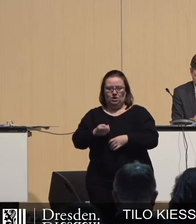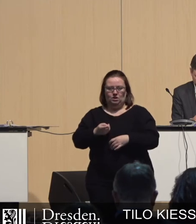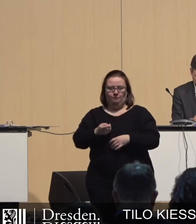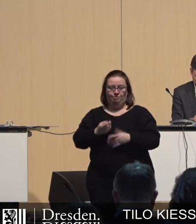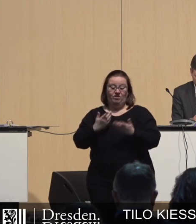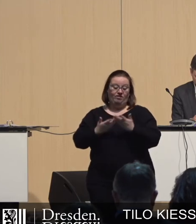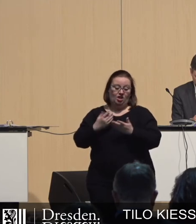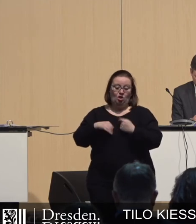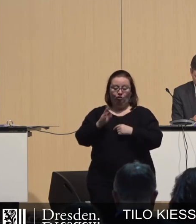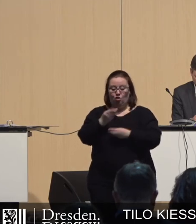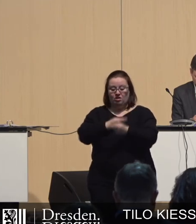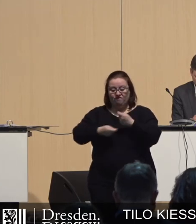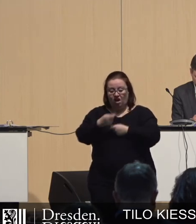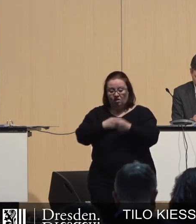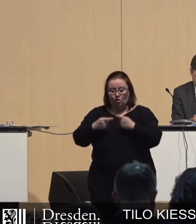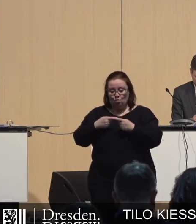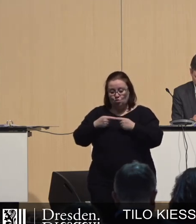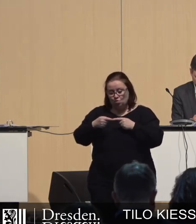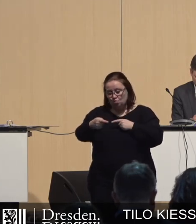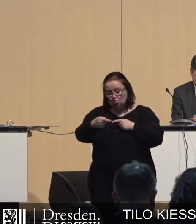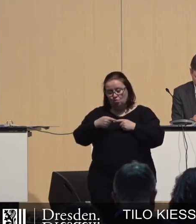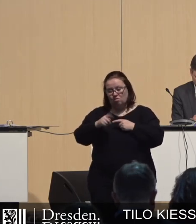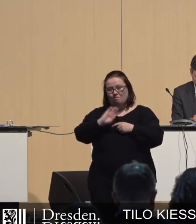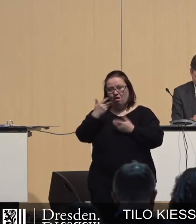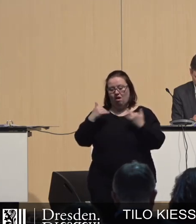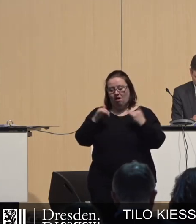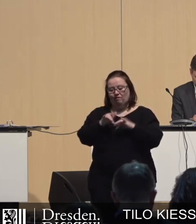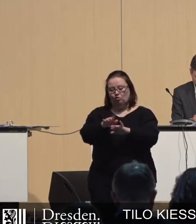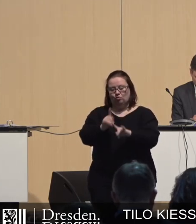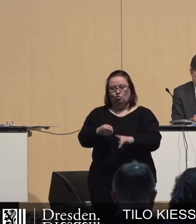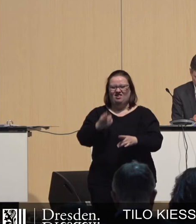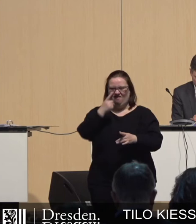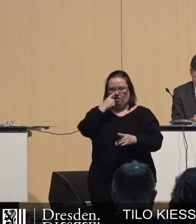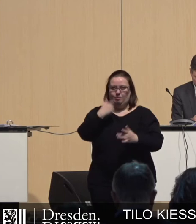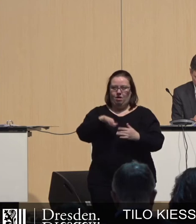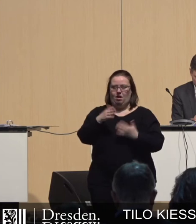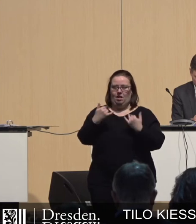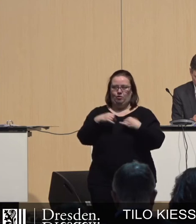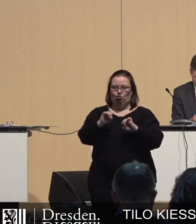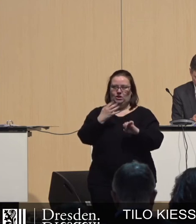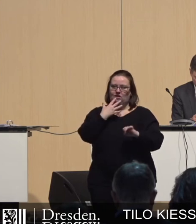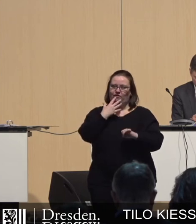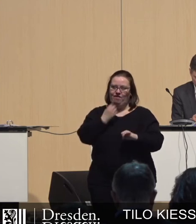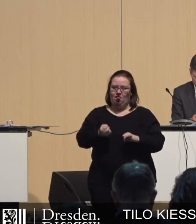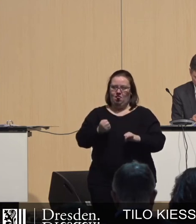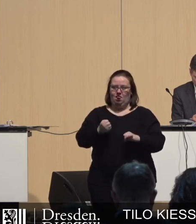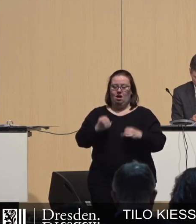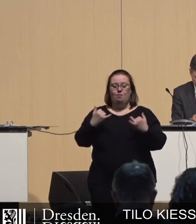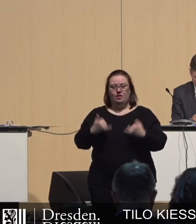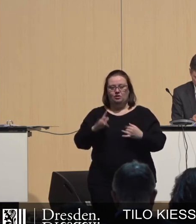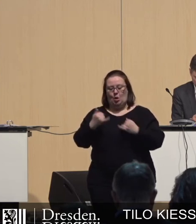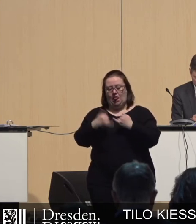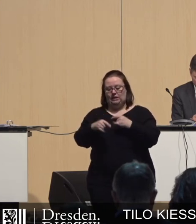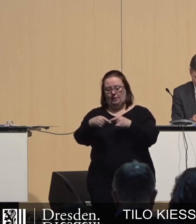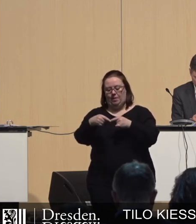auf dem langen Weg der Verhandlung vielleicht eher Einfluss nehmen wollen, wenn man mehr Klimaschutz gewollt hätte. Jetzt versuchen wir auf